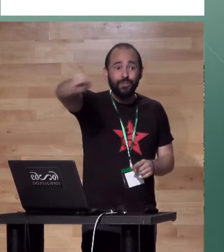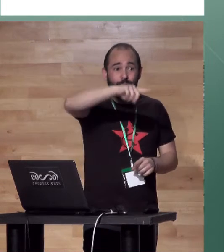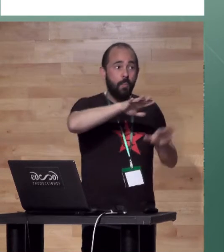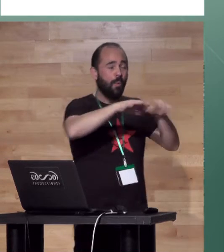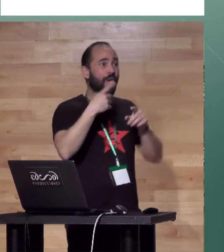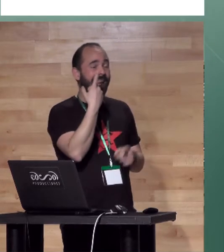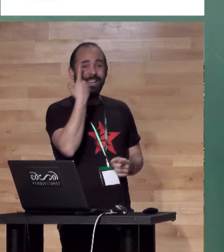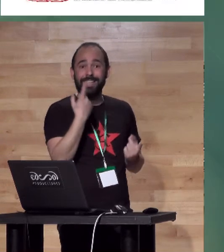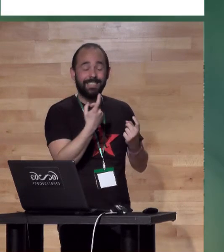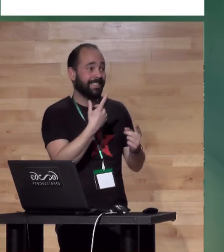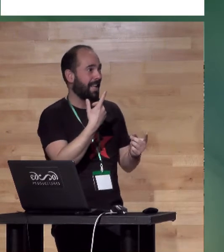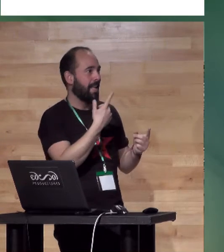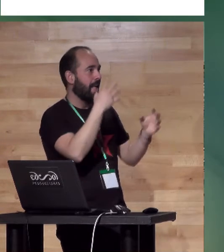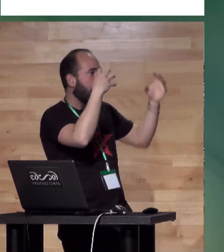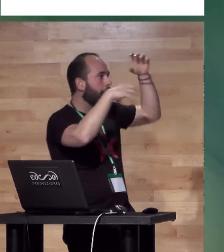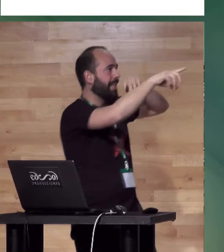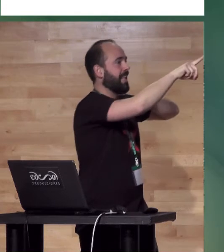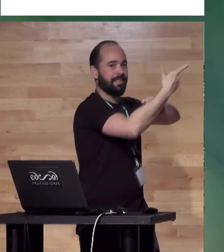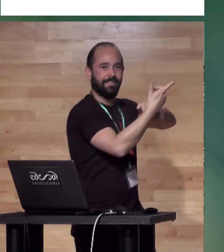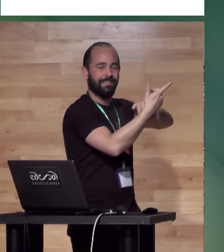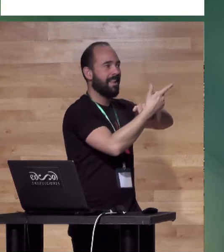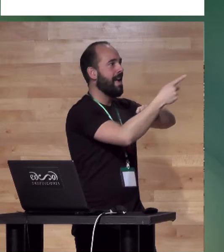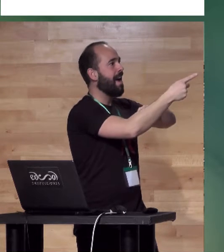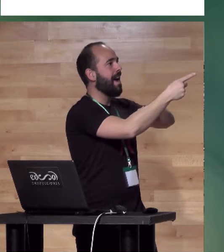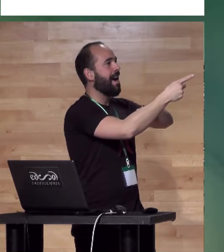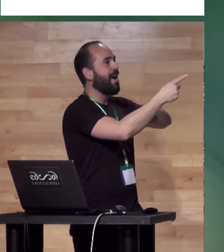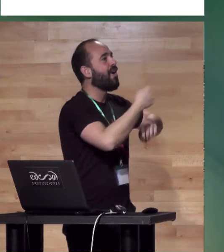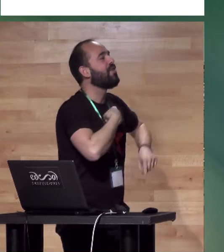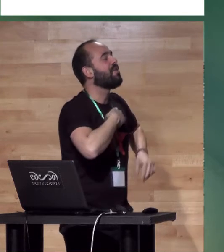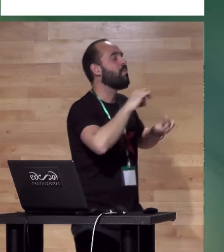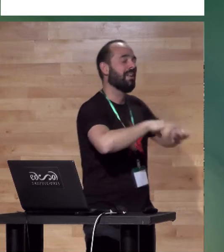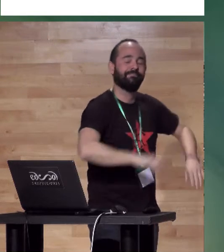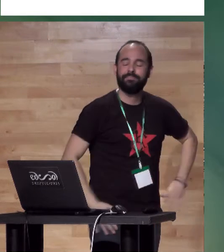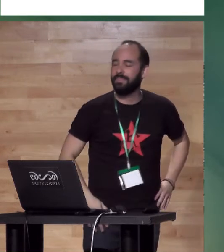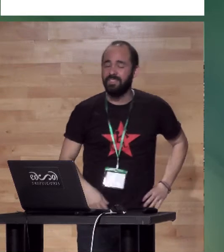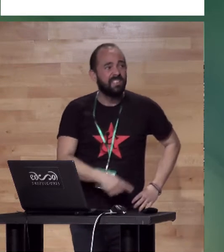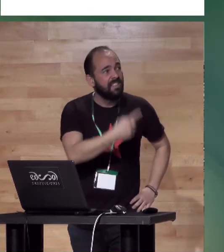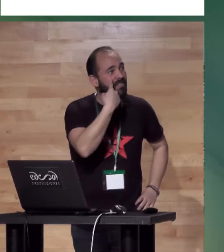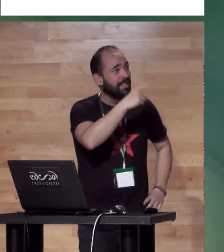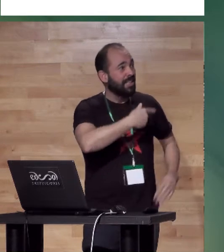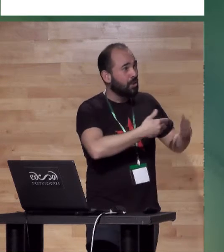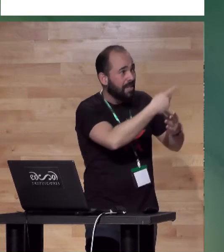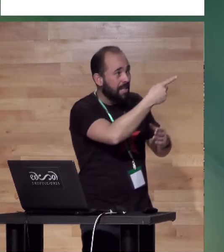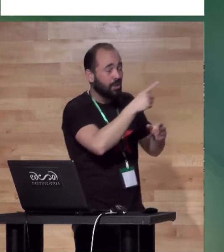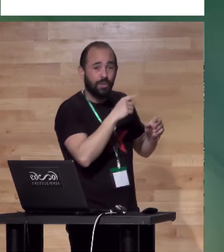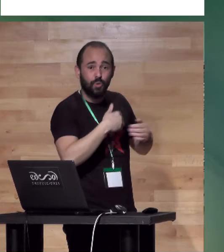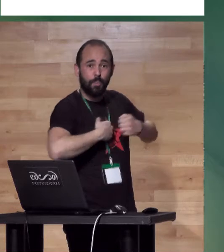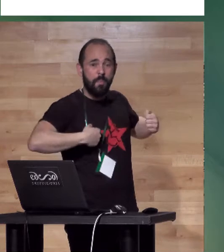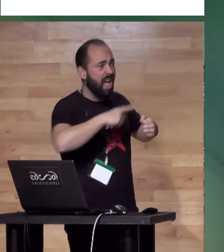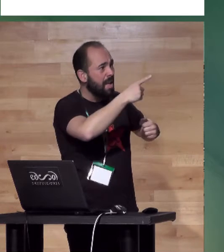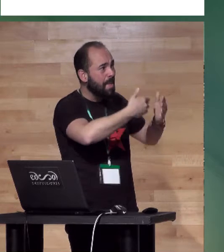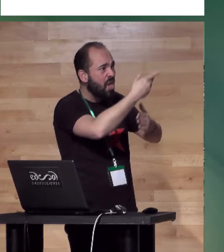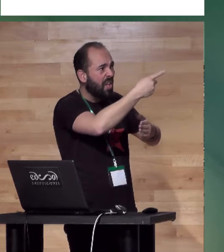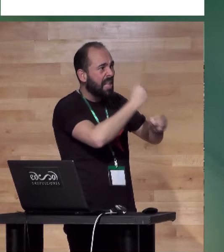aburrido. El público lo que necesita es empatizar. Para decir, ay, pues yo estoy igual que este.